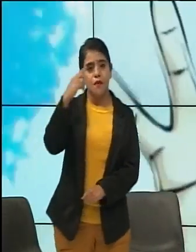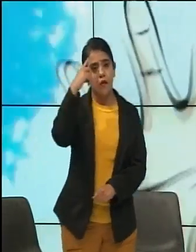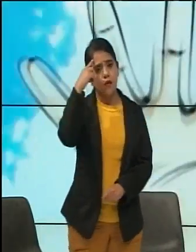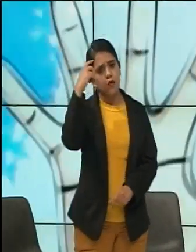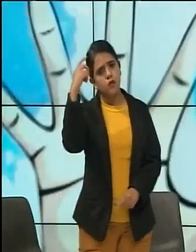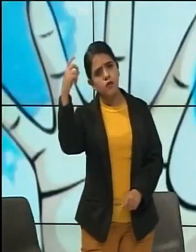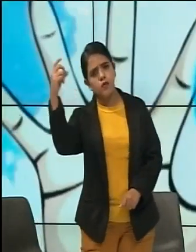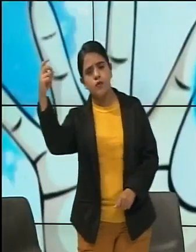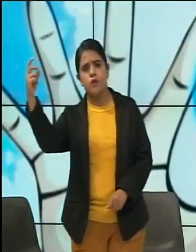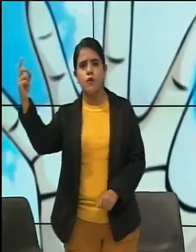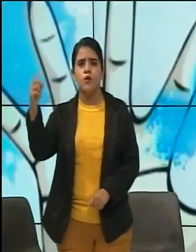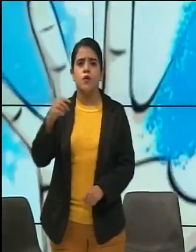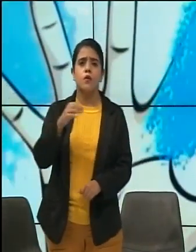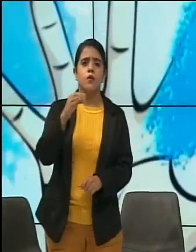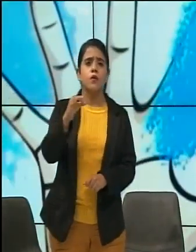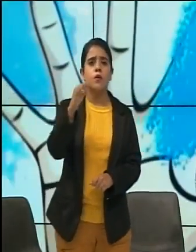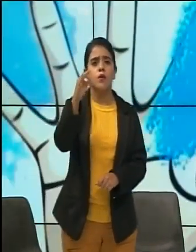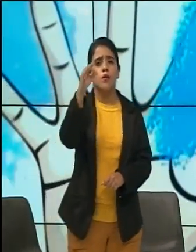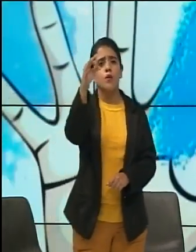Sueña